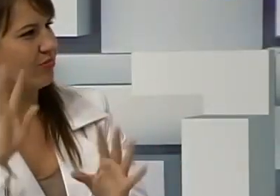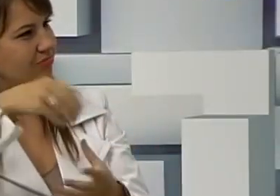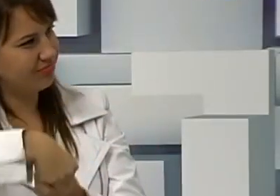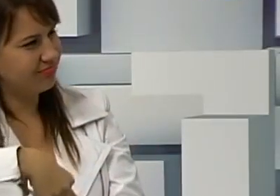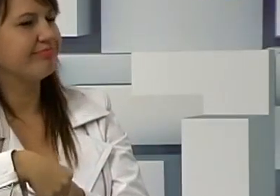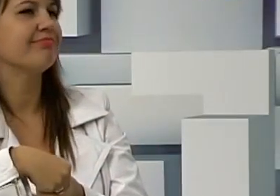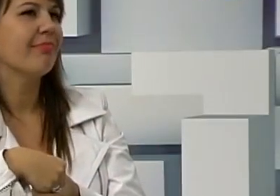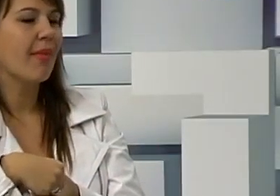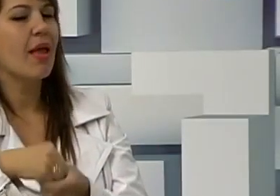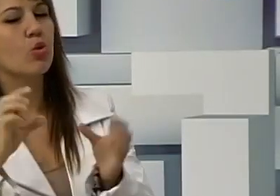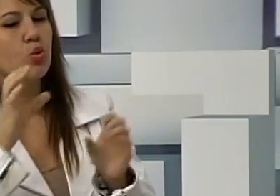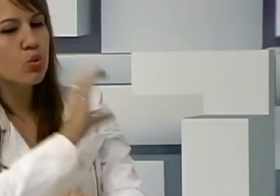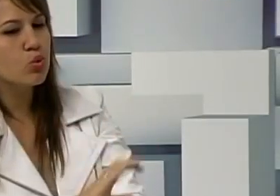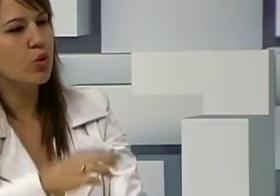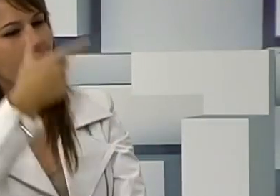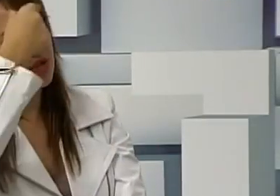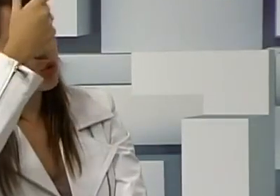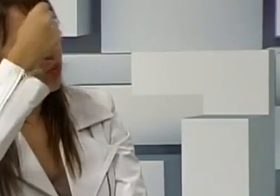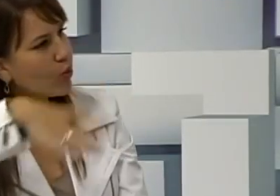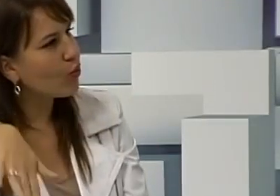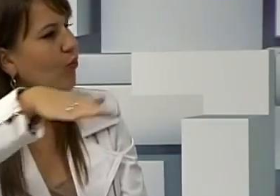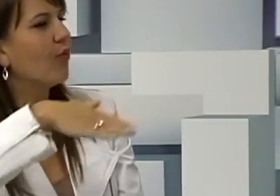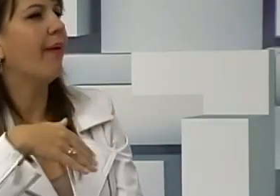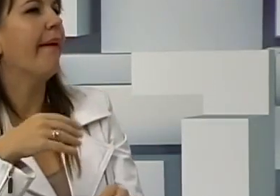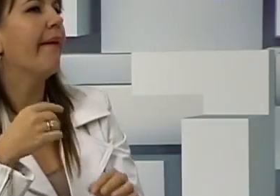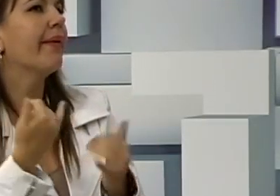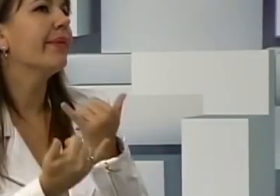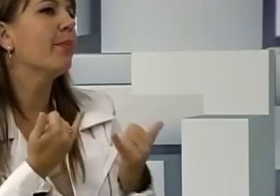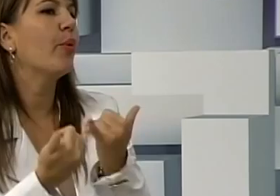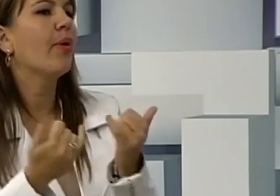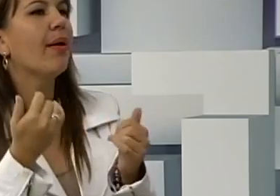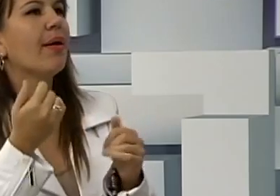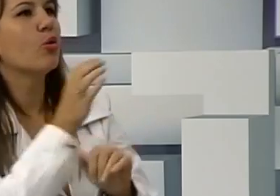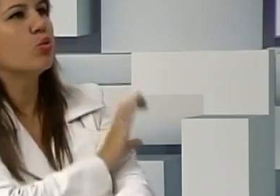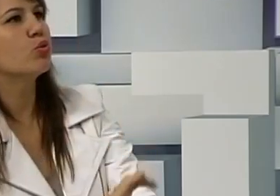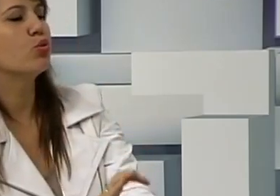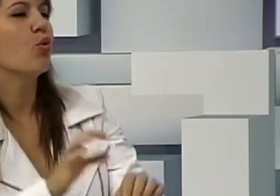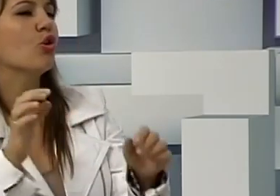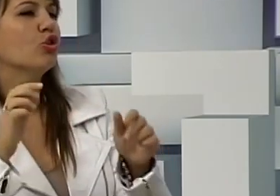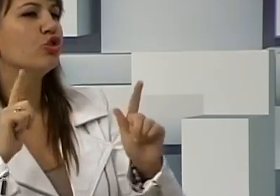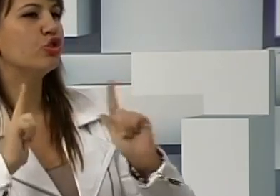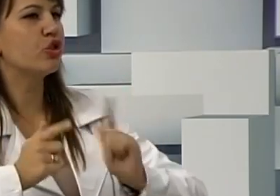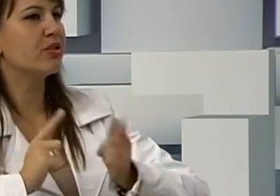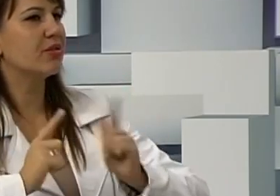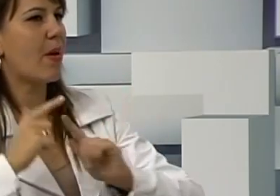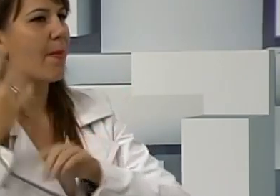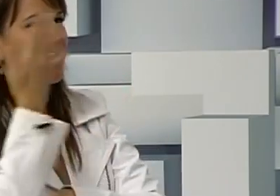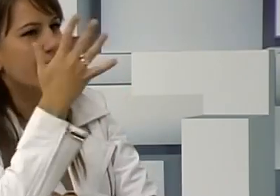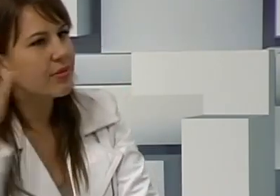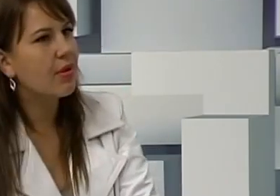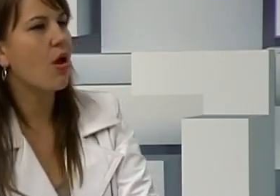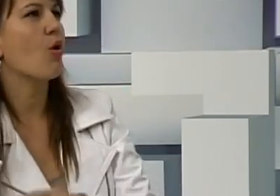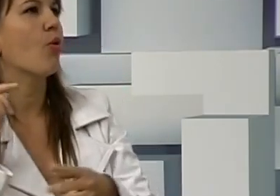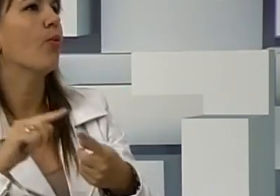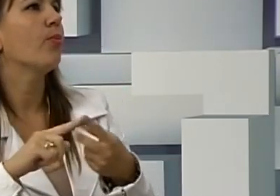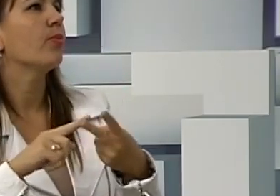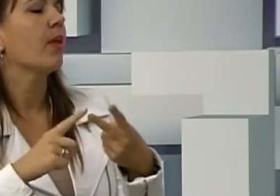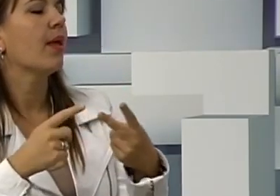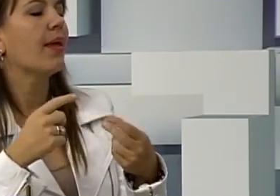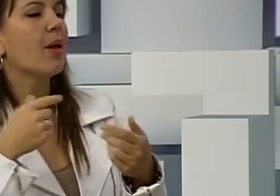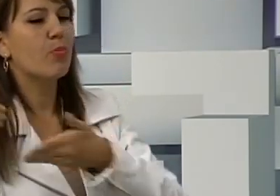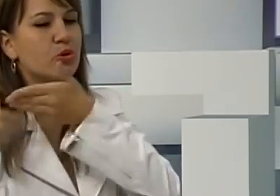cursos técnicos, cursos tecnológicos. Enfim, são vários cursos que se dispõem, a gente